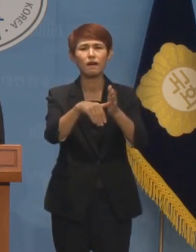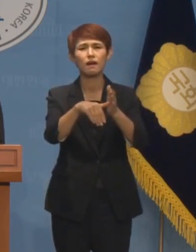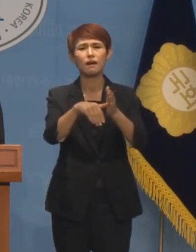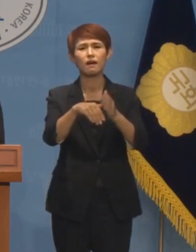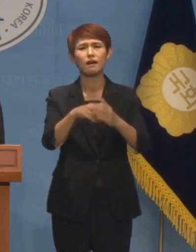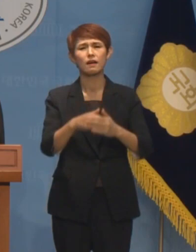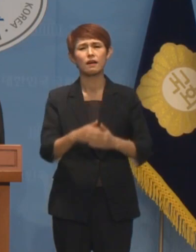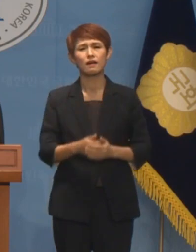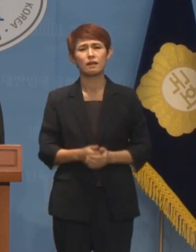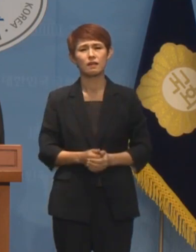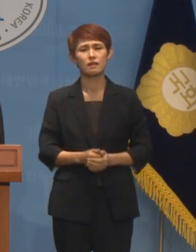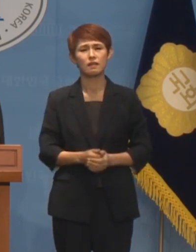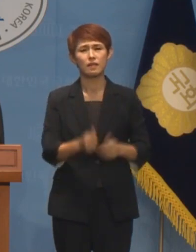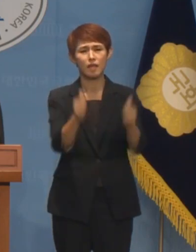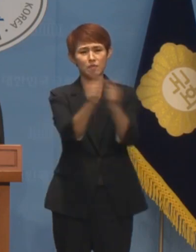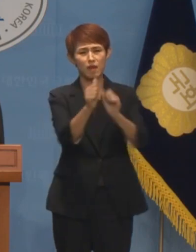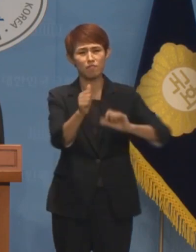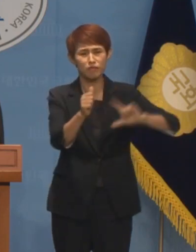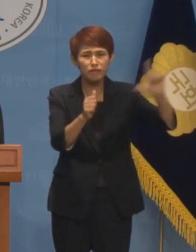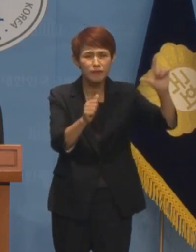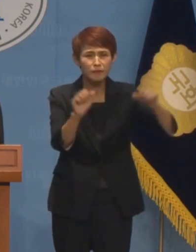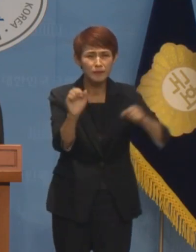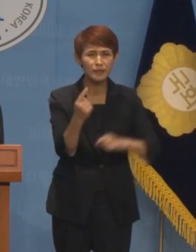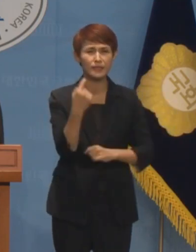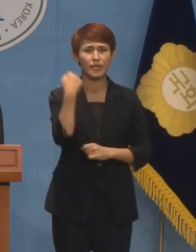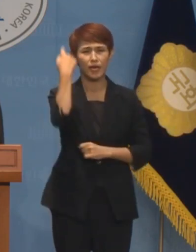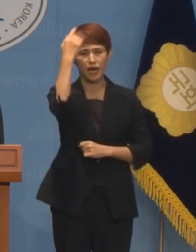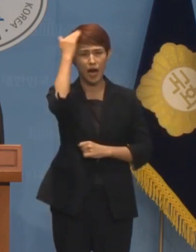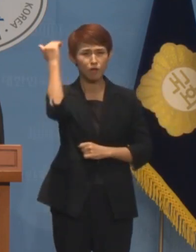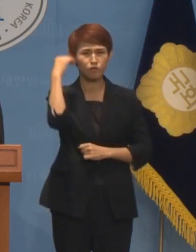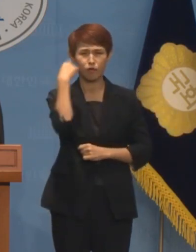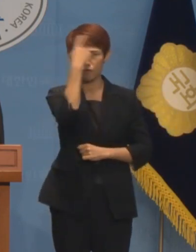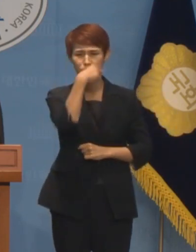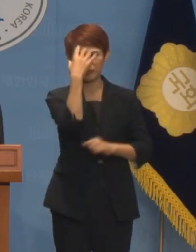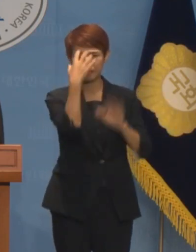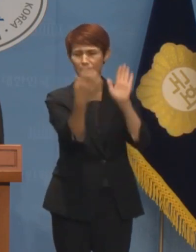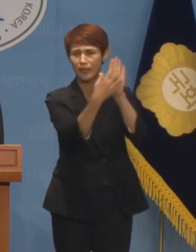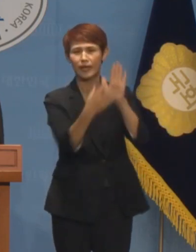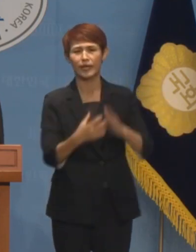떨어지는 감수성으로 대한민국의 명예를 실추시키고 있습니다.